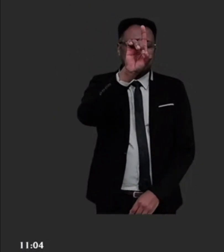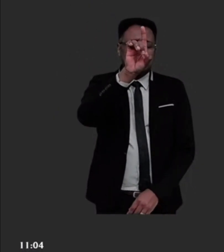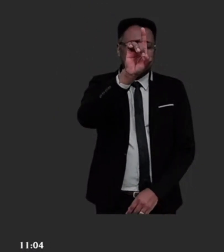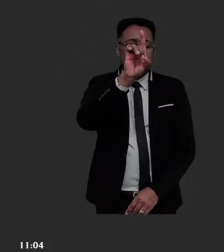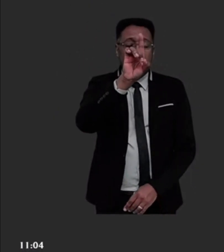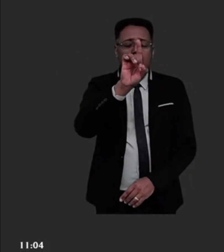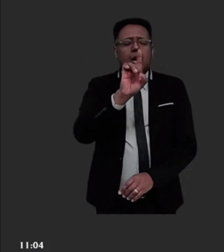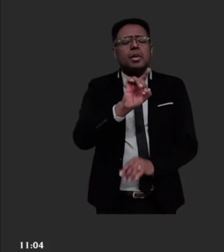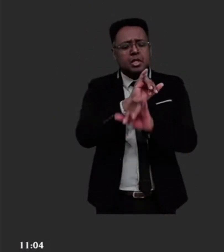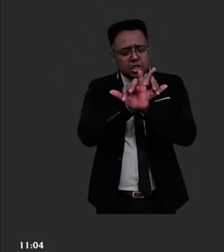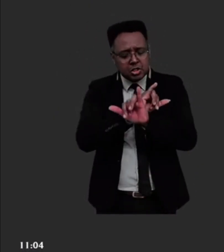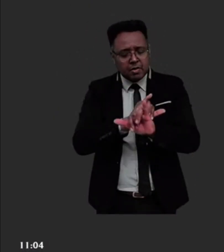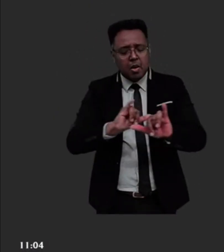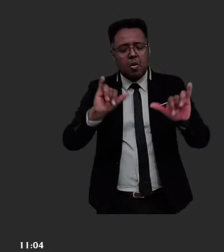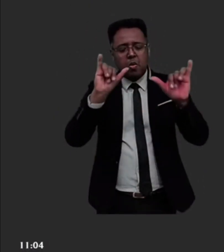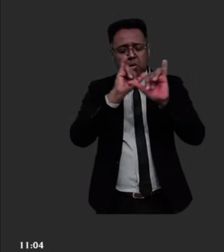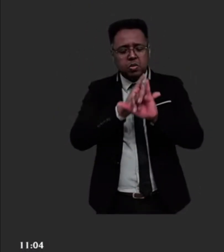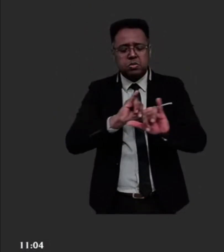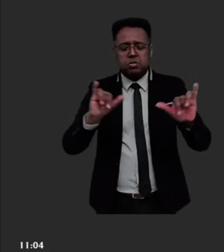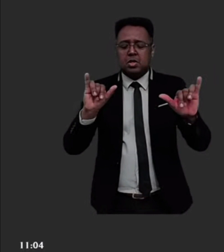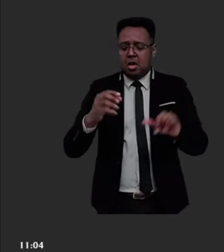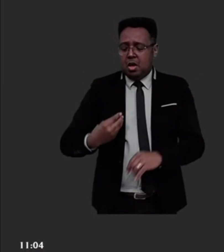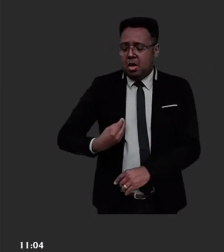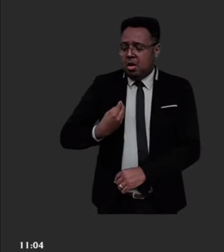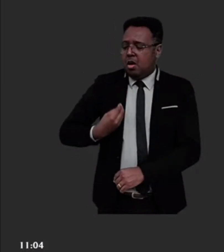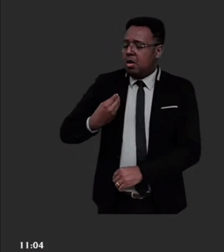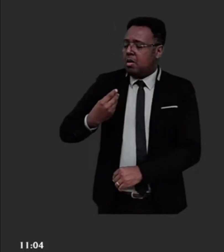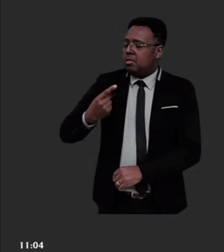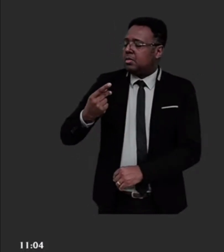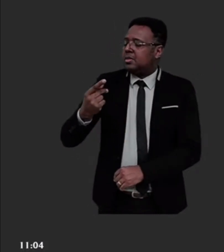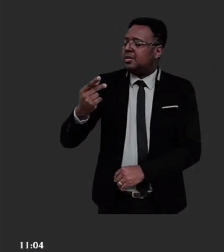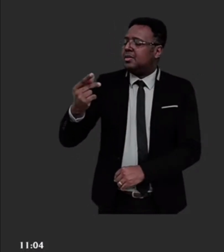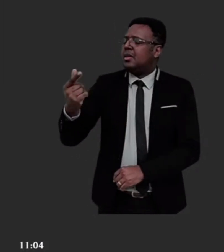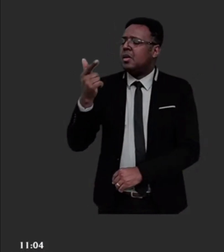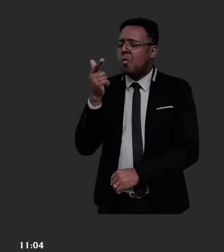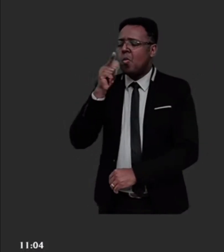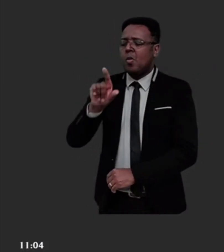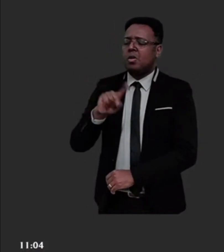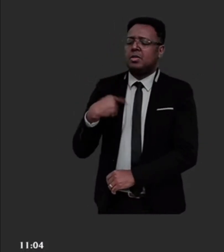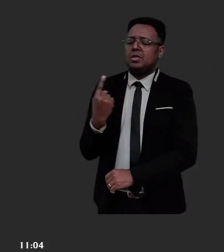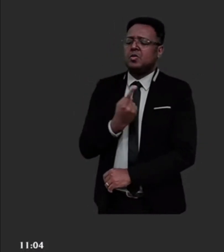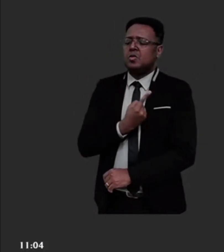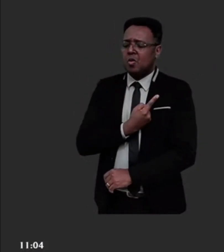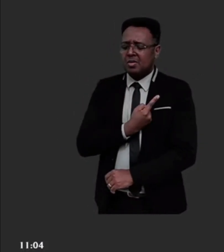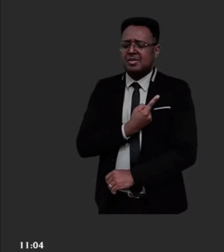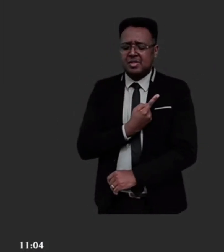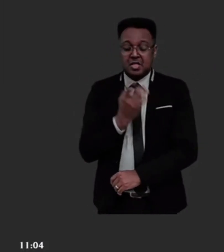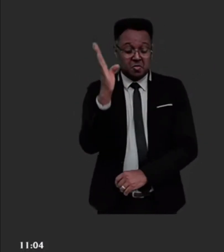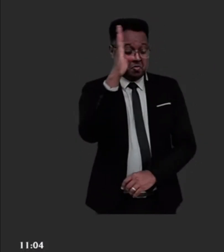fazer bom, bem para a nossa vida eterna. Oh, glorioso Deus, para que possamos enfrentar também, Senhor, nos dias